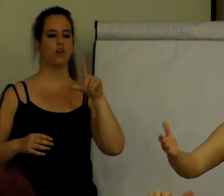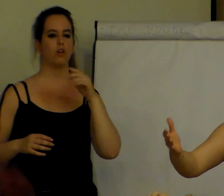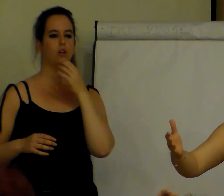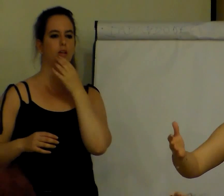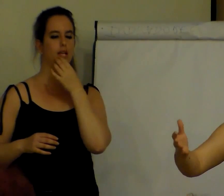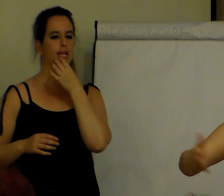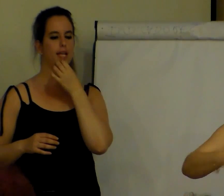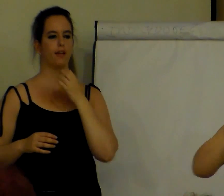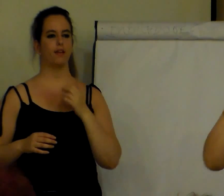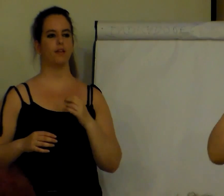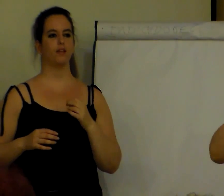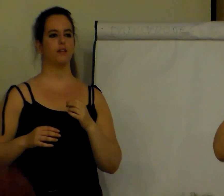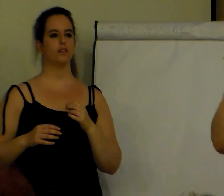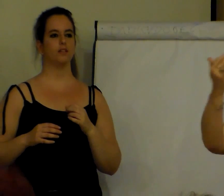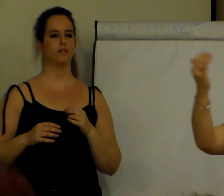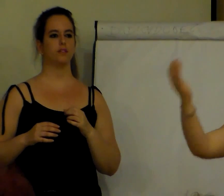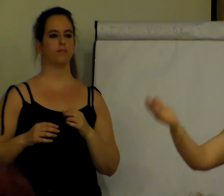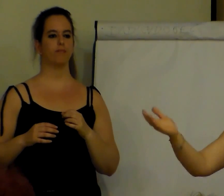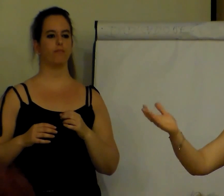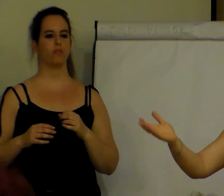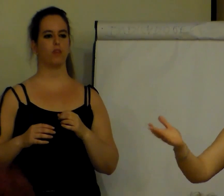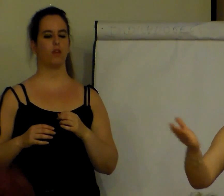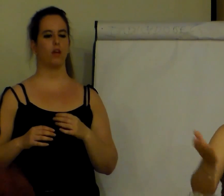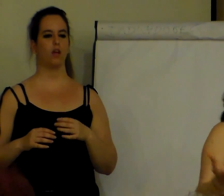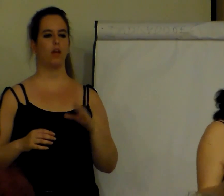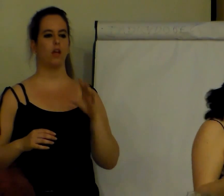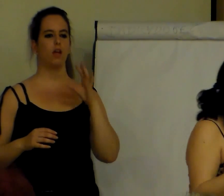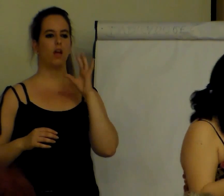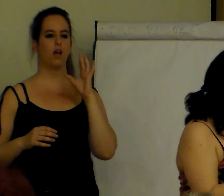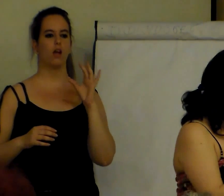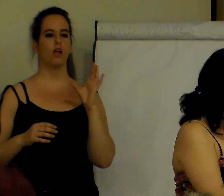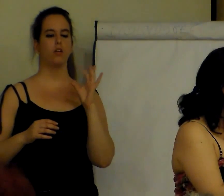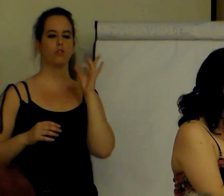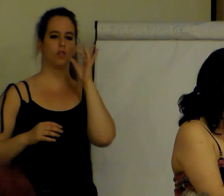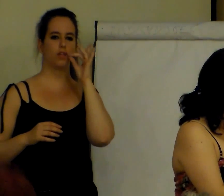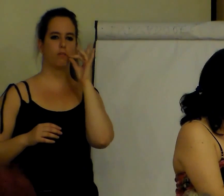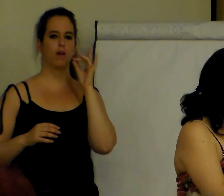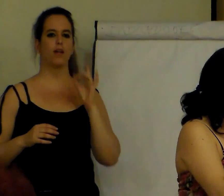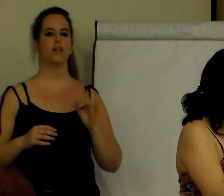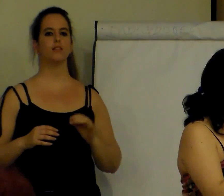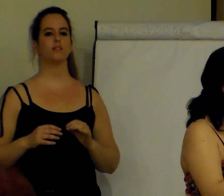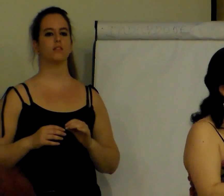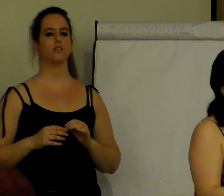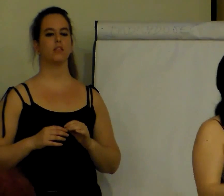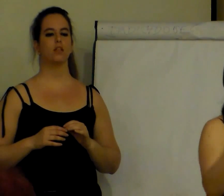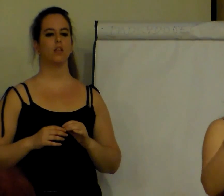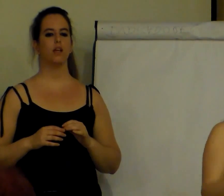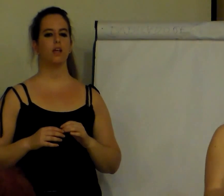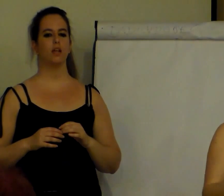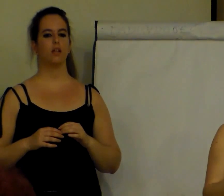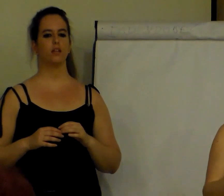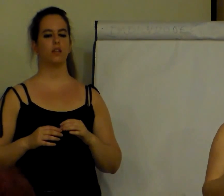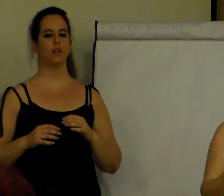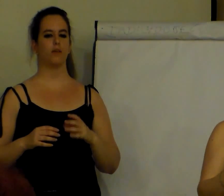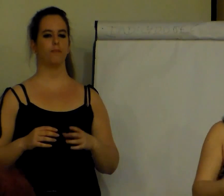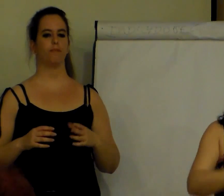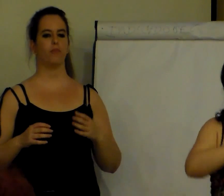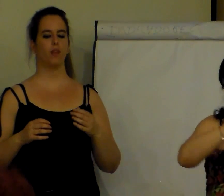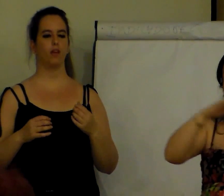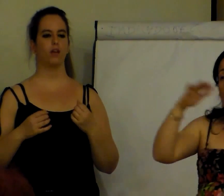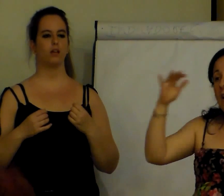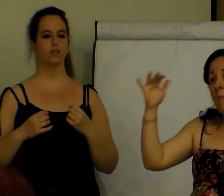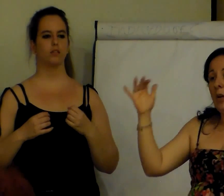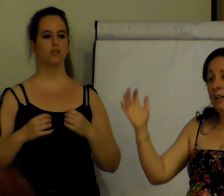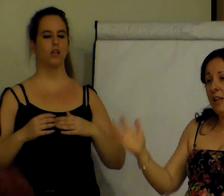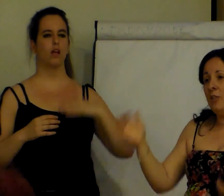ante situaciones de estrés como los animales cuando tienen que huir de un predador, hace situaciones de estrés en fibromialgia está bajo, o sea,